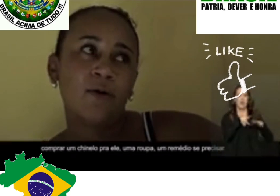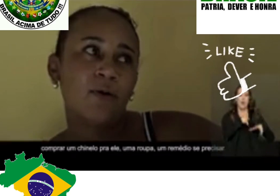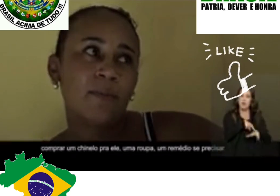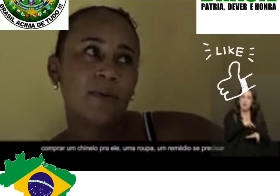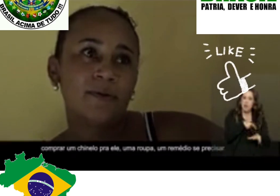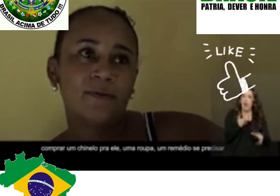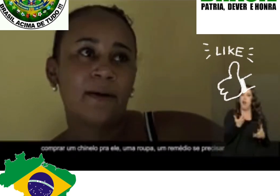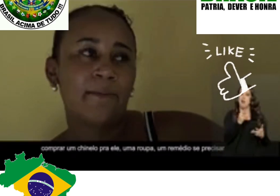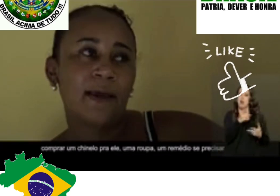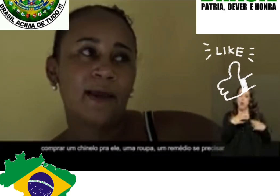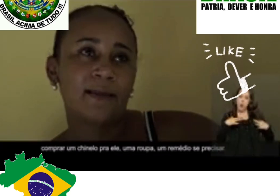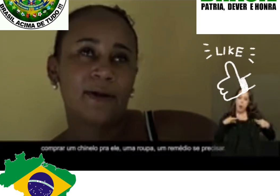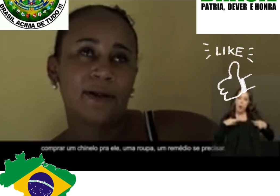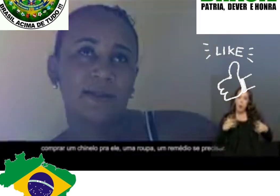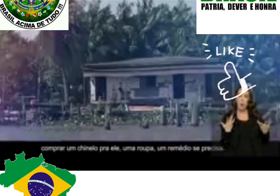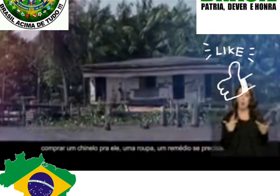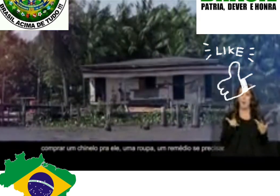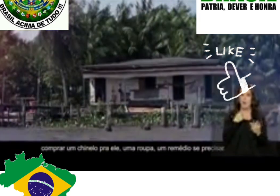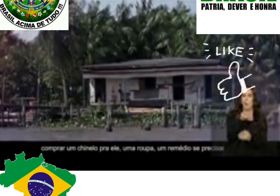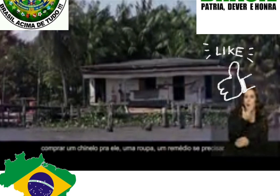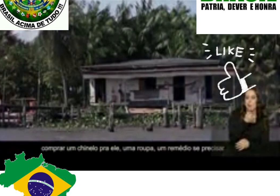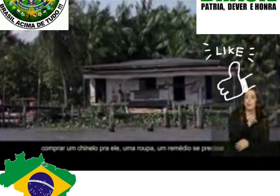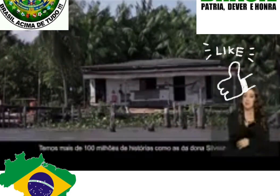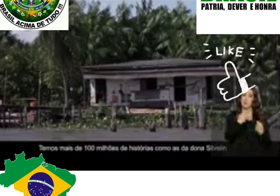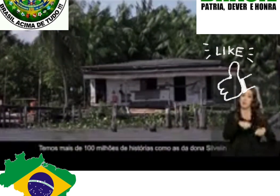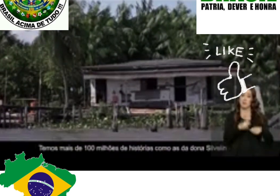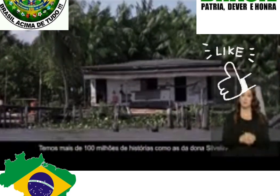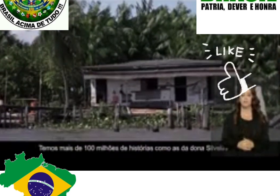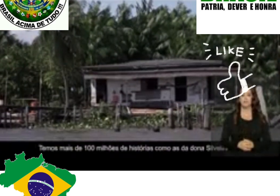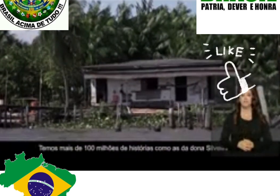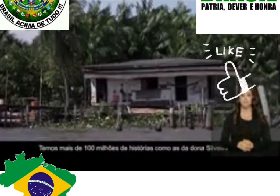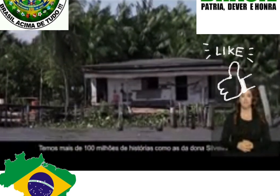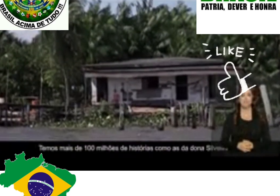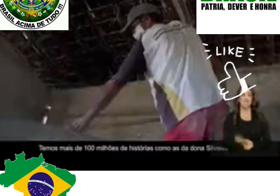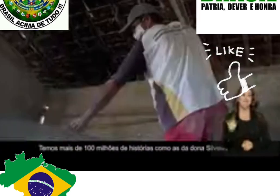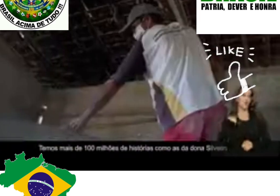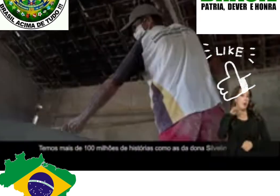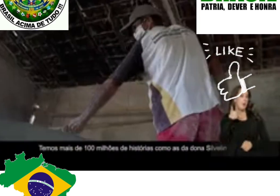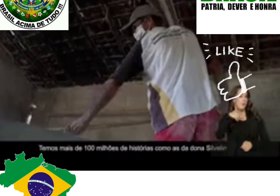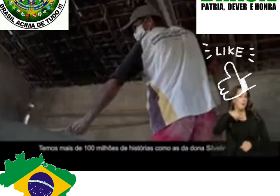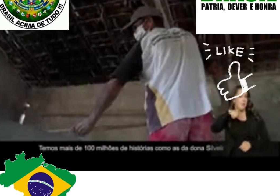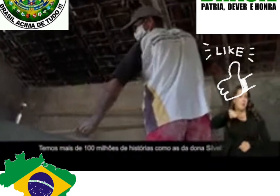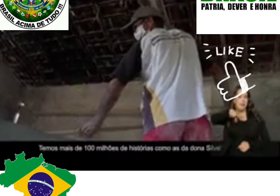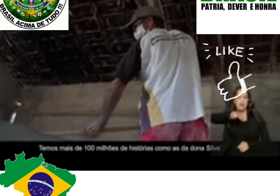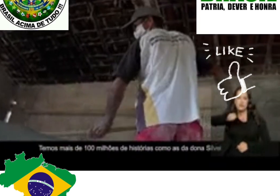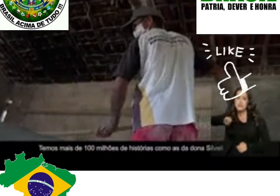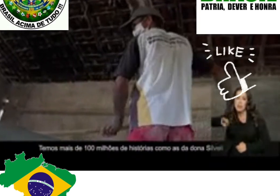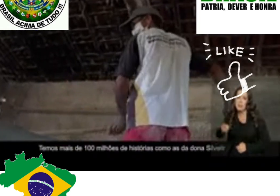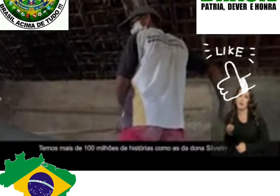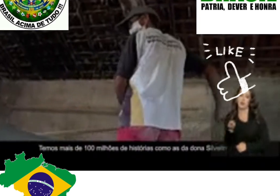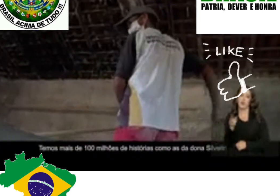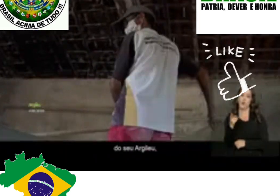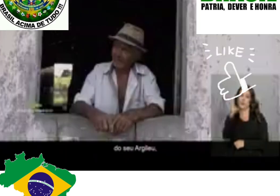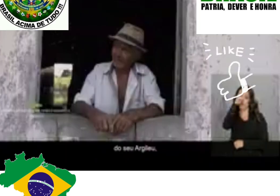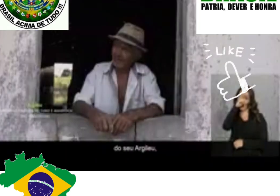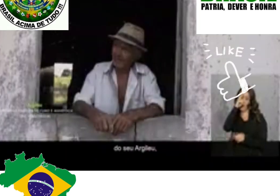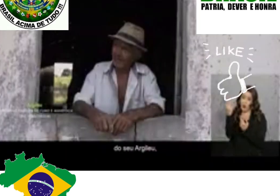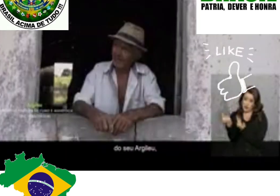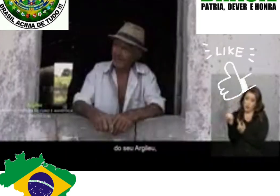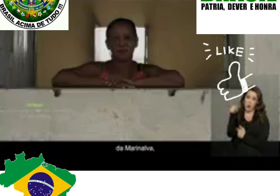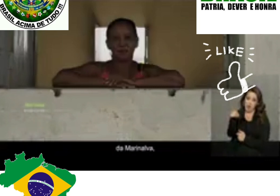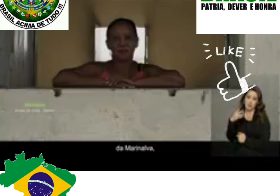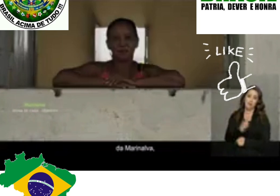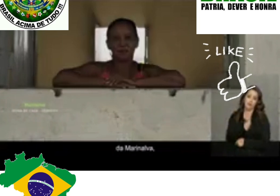uma roupa, um remédio para precisar. Temos mais de 100 milhões de histórias como a da dona Silvelina, seu